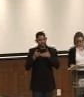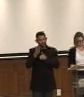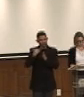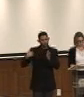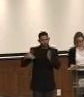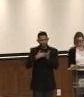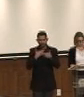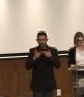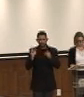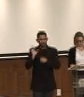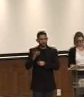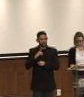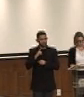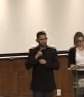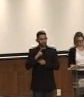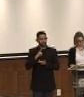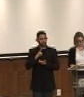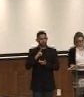tudo aquilo que nós